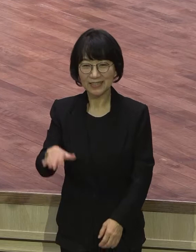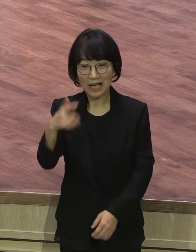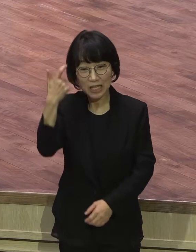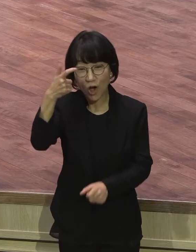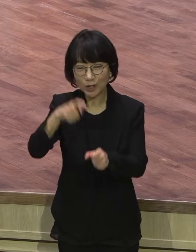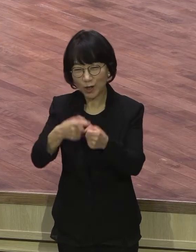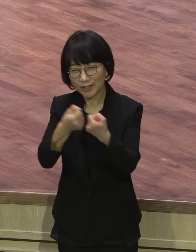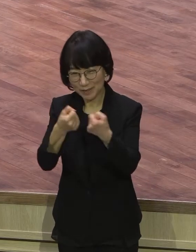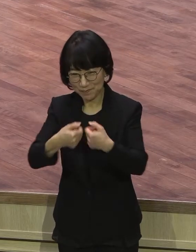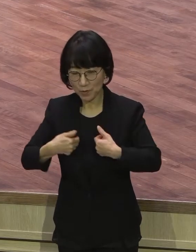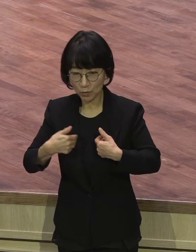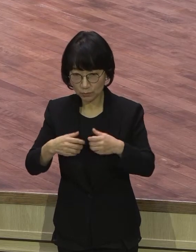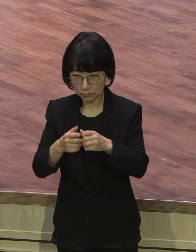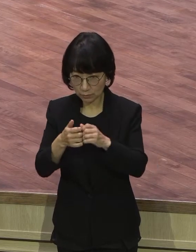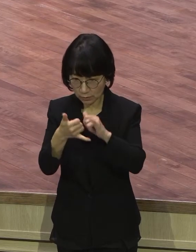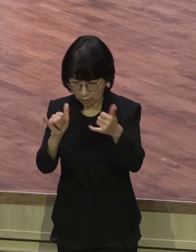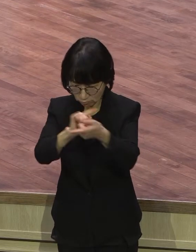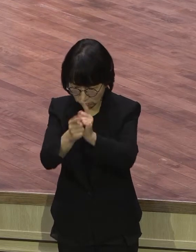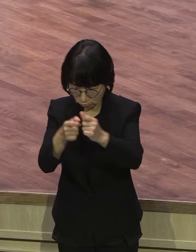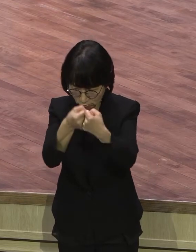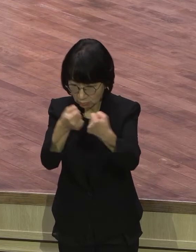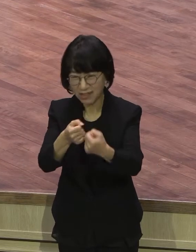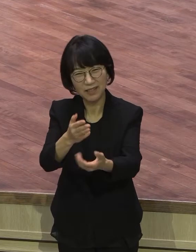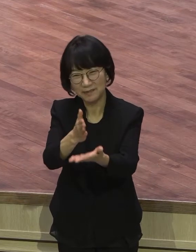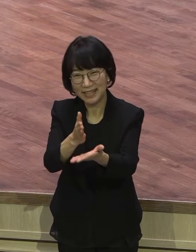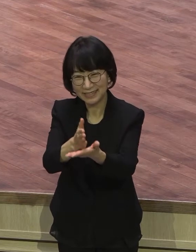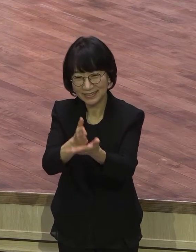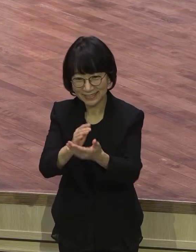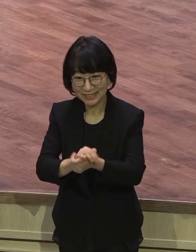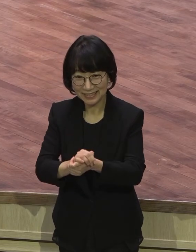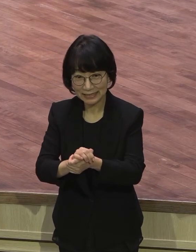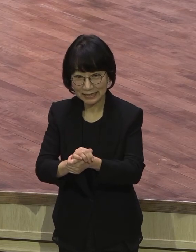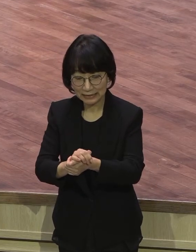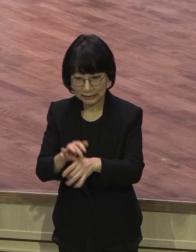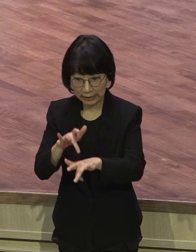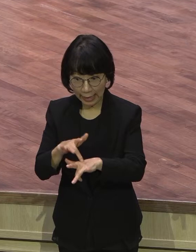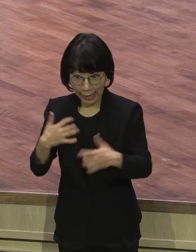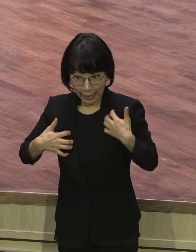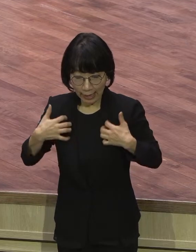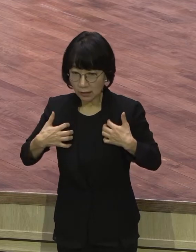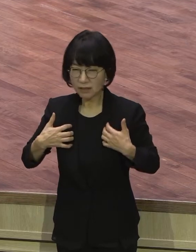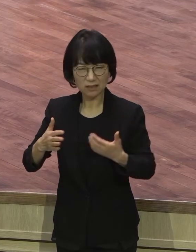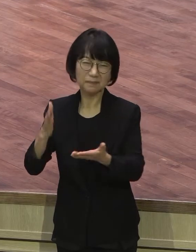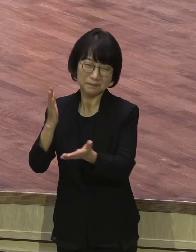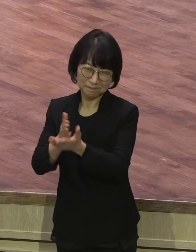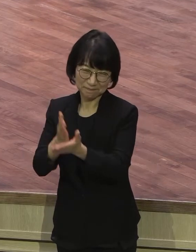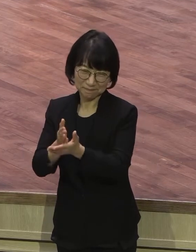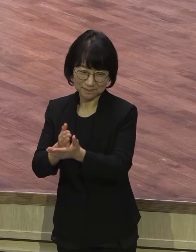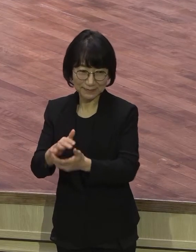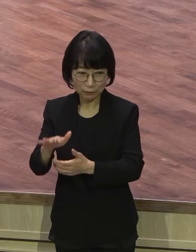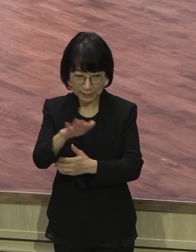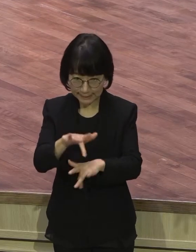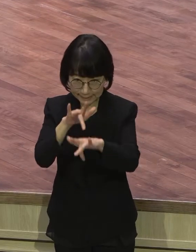싸워야 사람과 싸우면 안 돼요. 사람과 싸우는 순간에 이미 당한 거예요. 마귀와